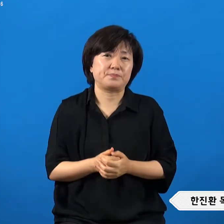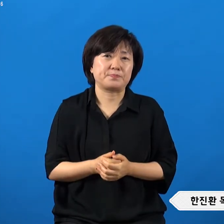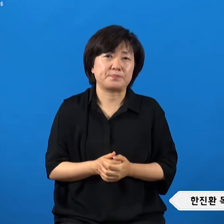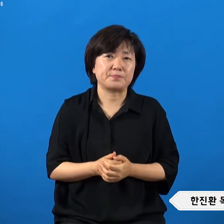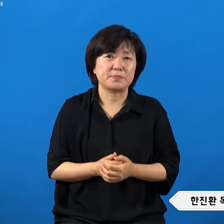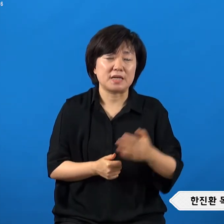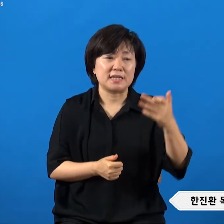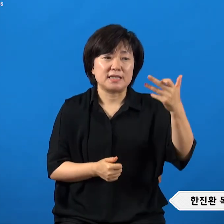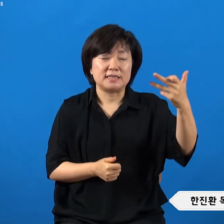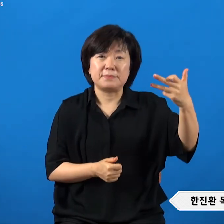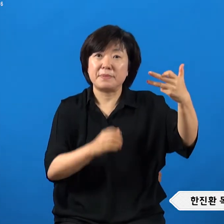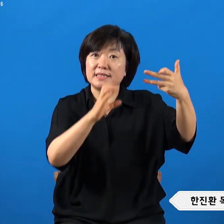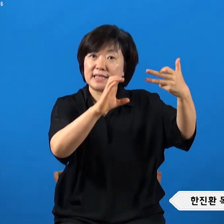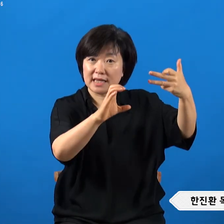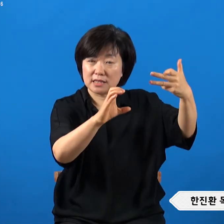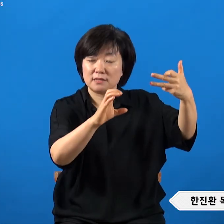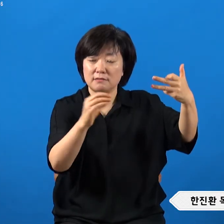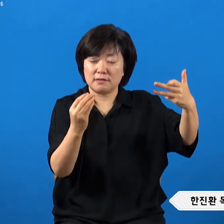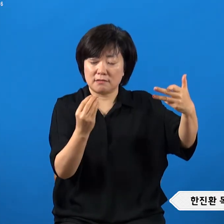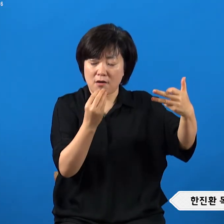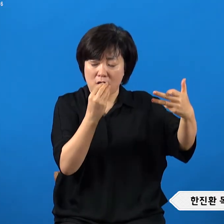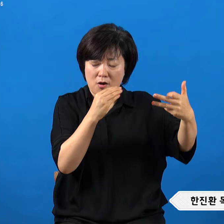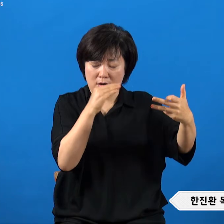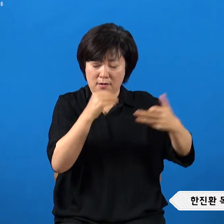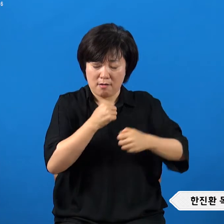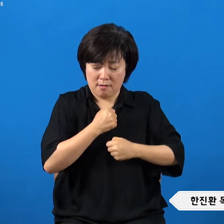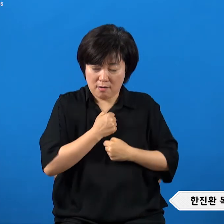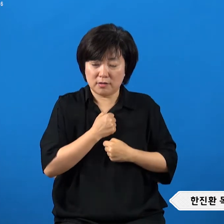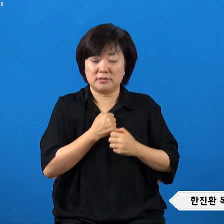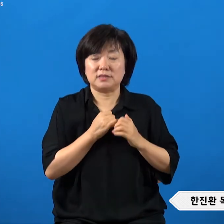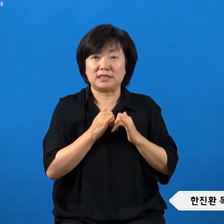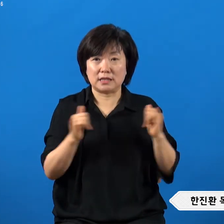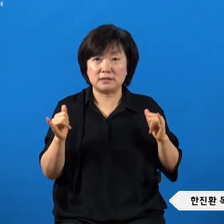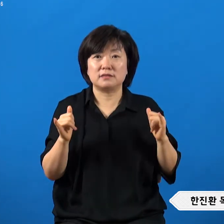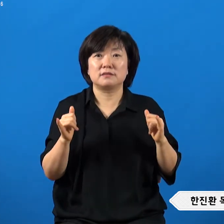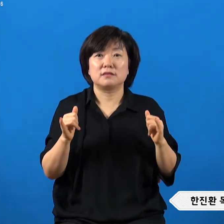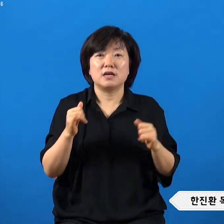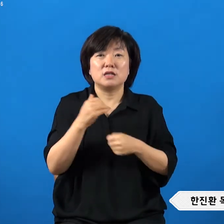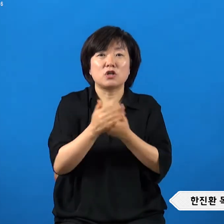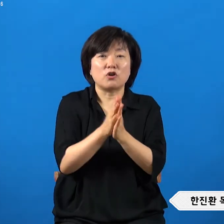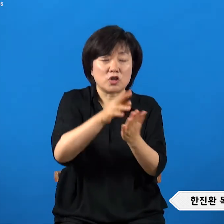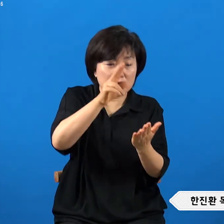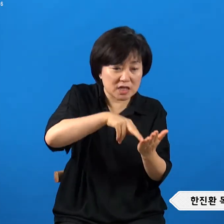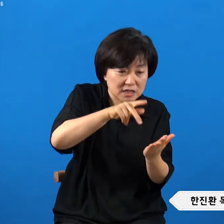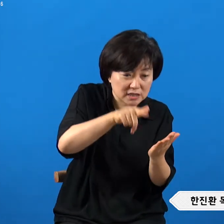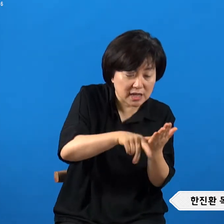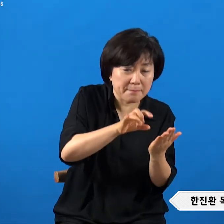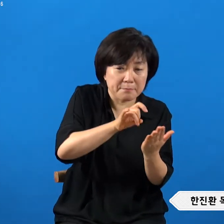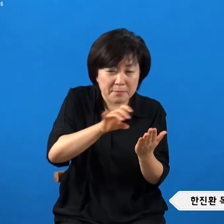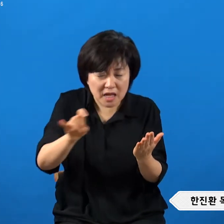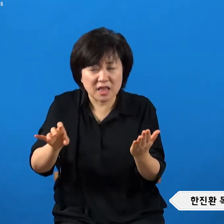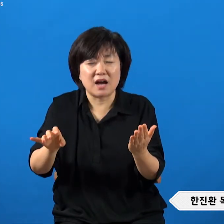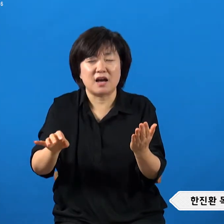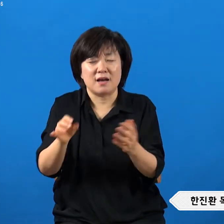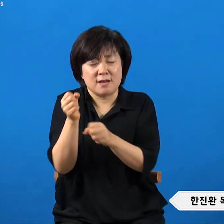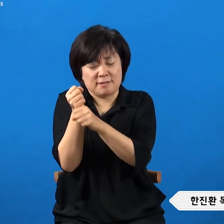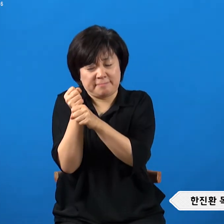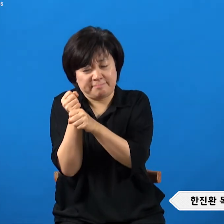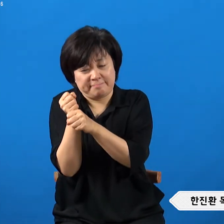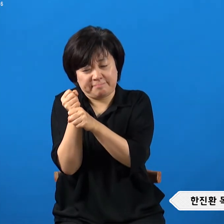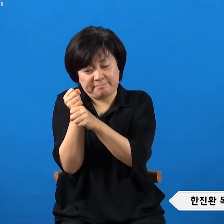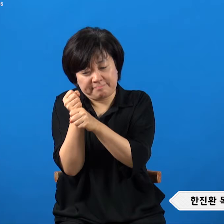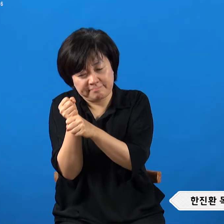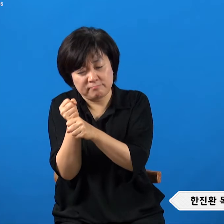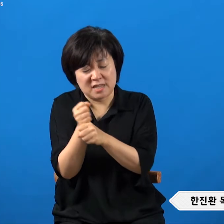그래서 18세기 경건주의자들은 성경을 읽을 때마다 늘 모토처럼 그들이 붙들었던